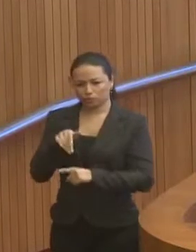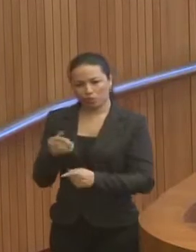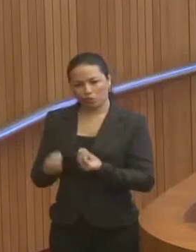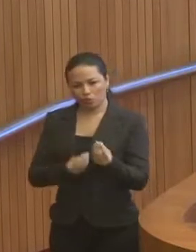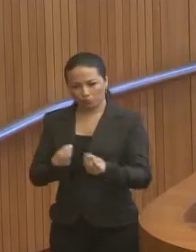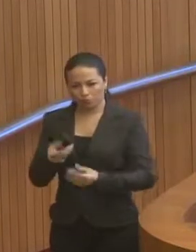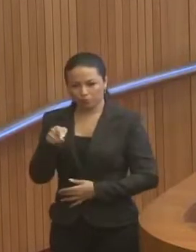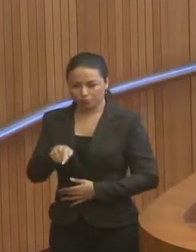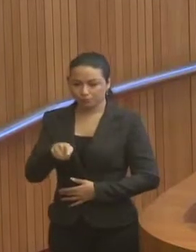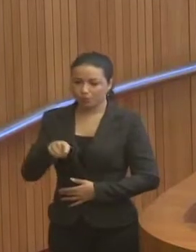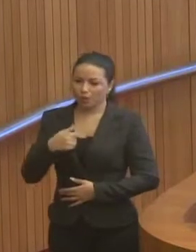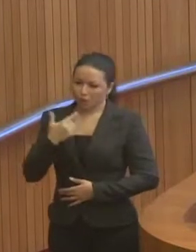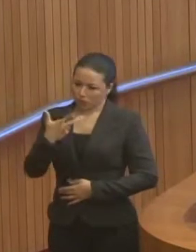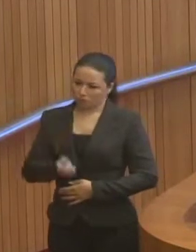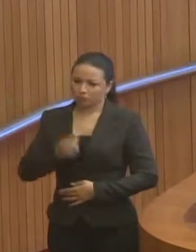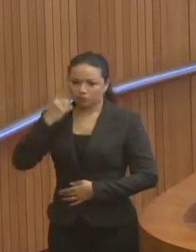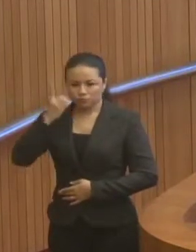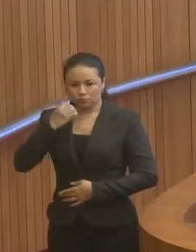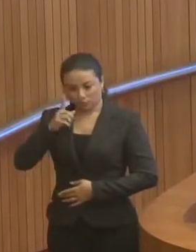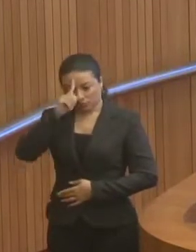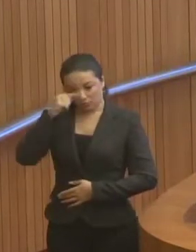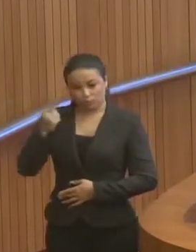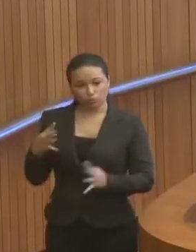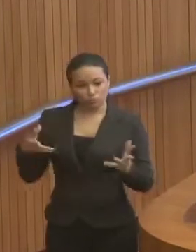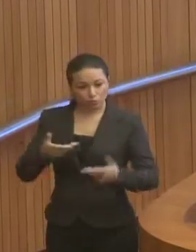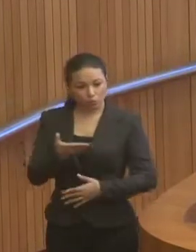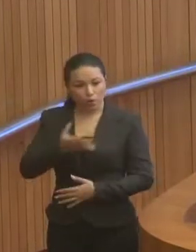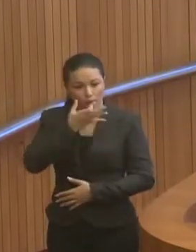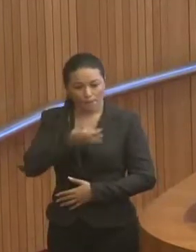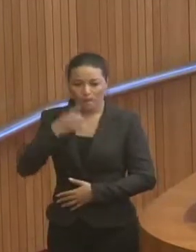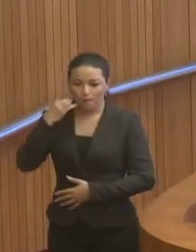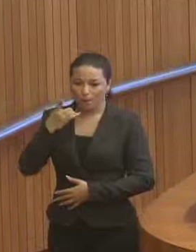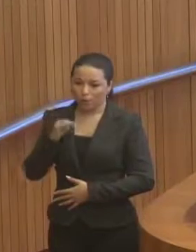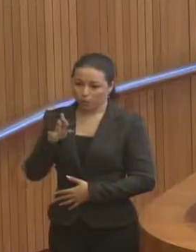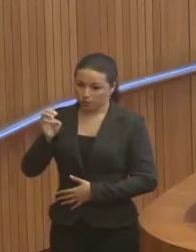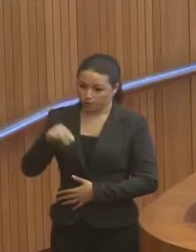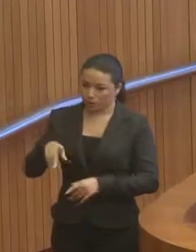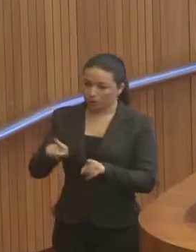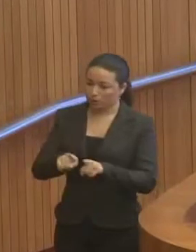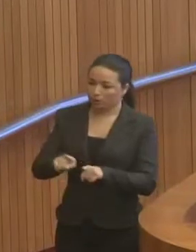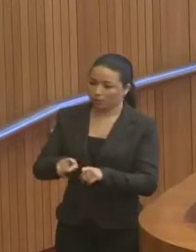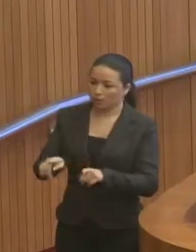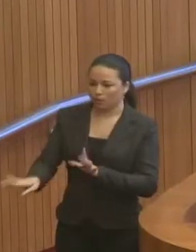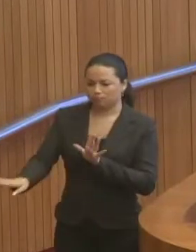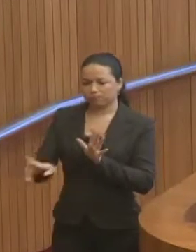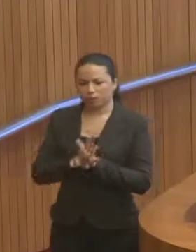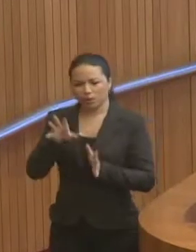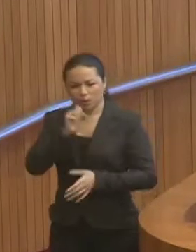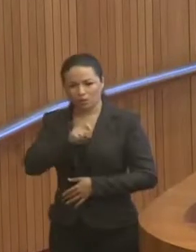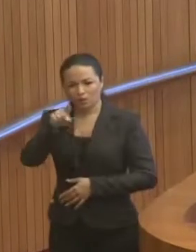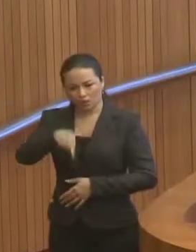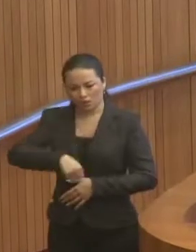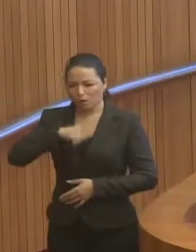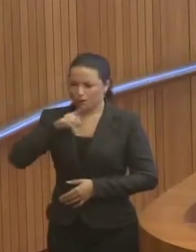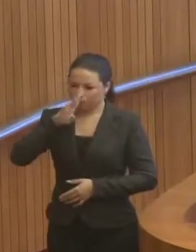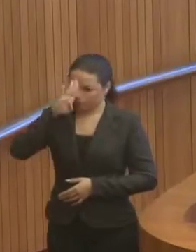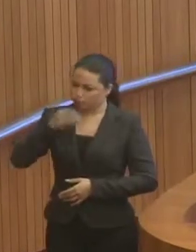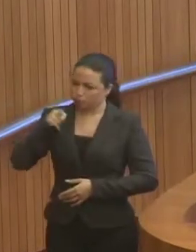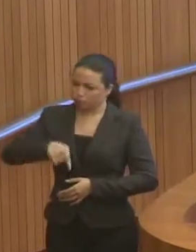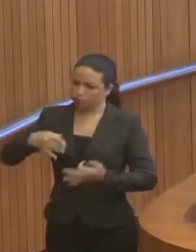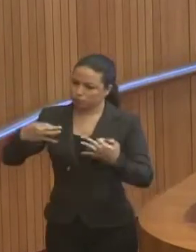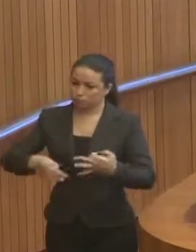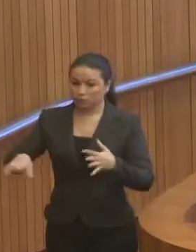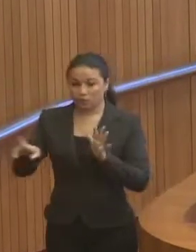deputada Elisiane Gama, concordo com todos que aqui falaram. O deputado Coutrinho está preocupado com a solução imediata. Eu acho que é fundamental, é importante que tenha